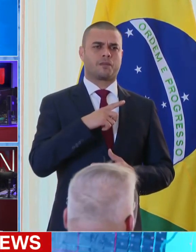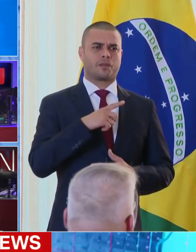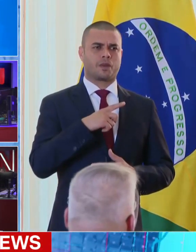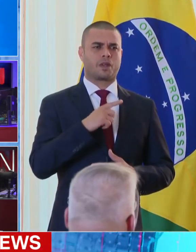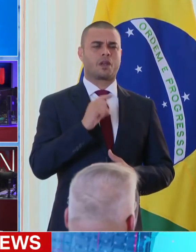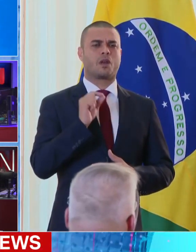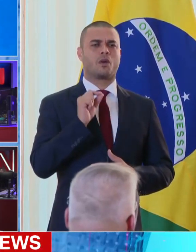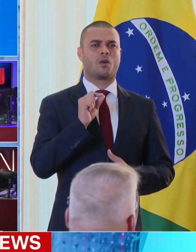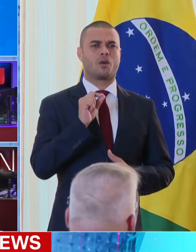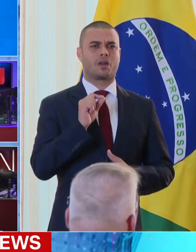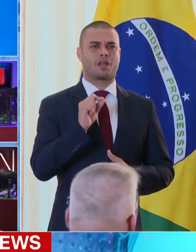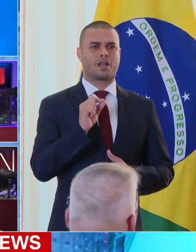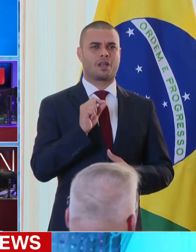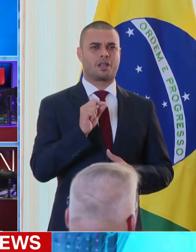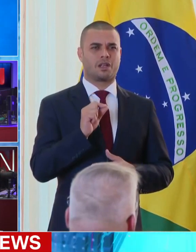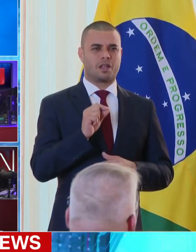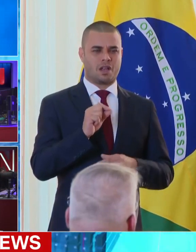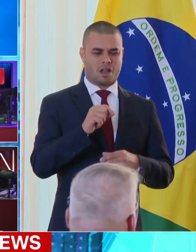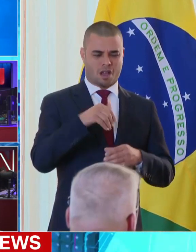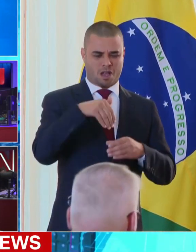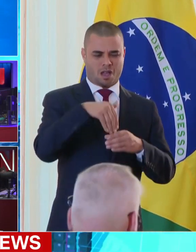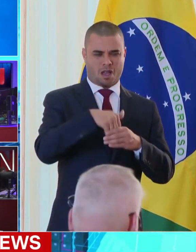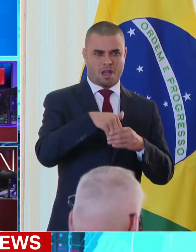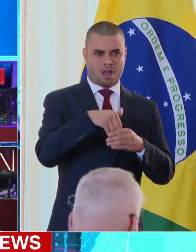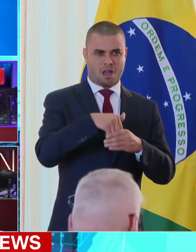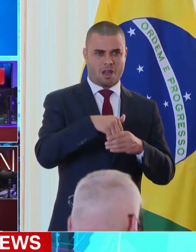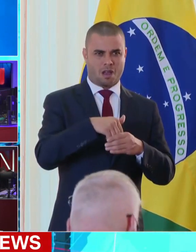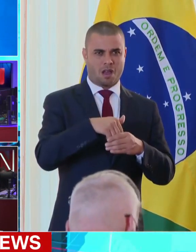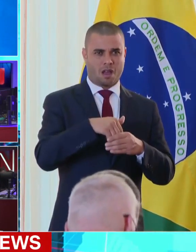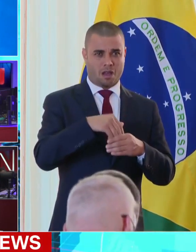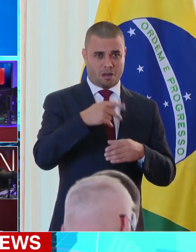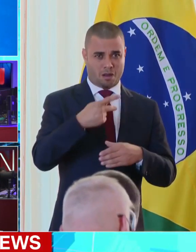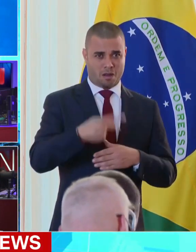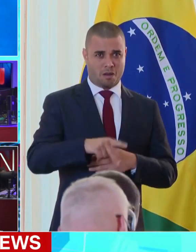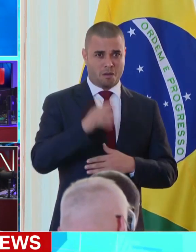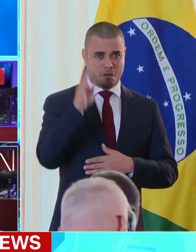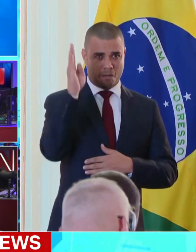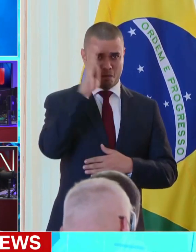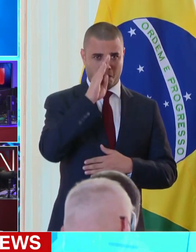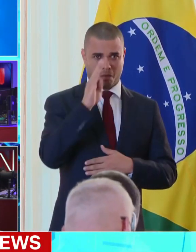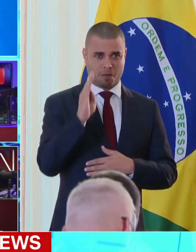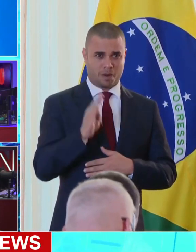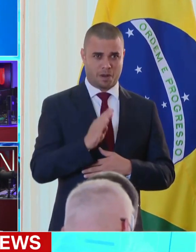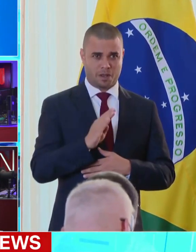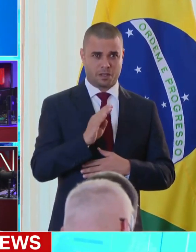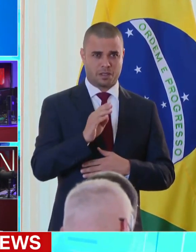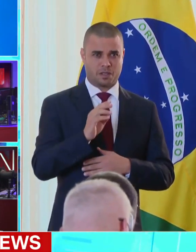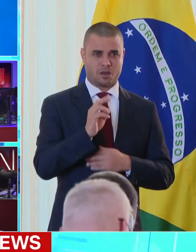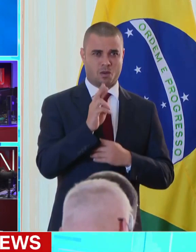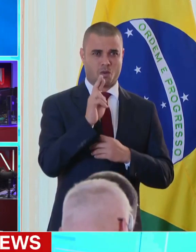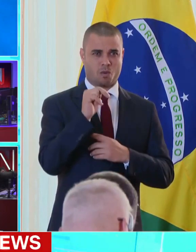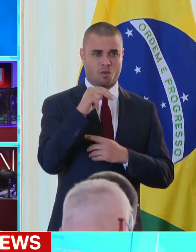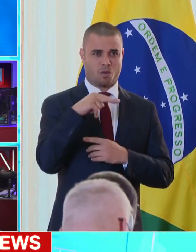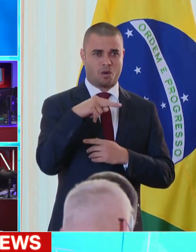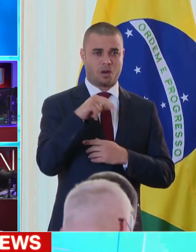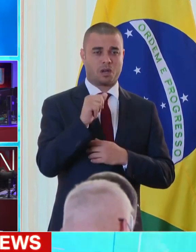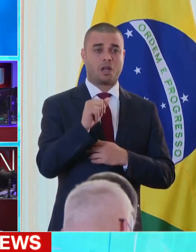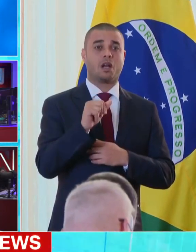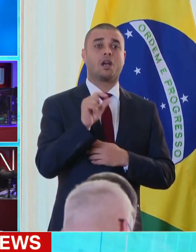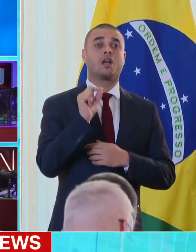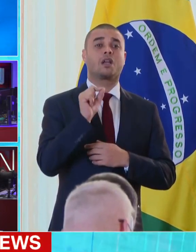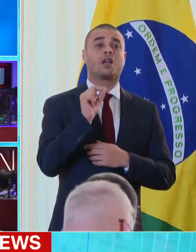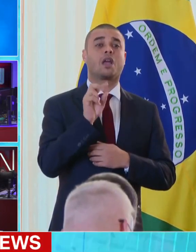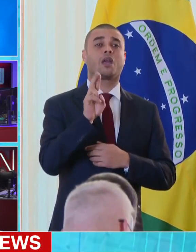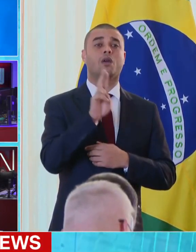parcela cada vez maior da sociedade que cobra um mínimo de responsabilidade no debate público que se instaurou no